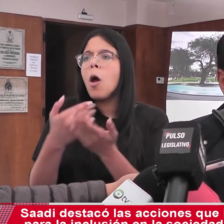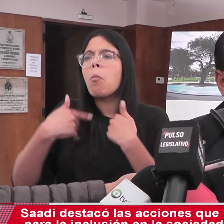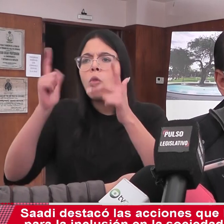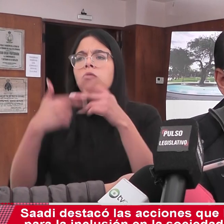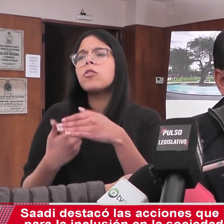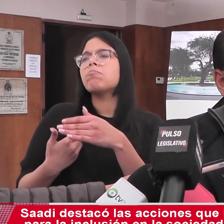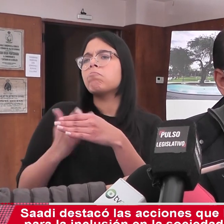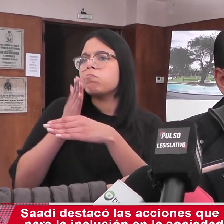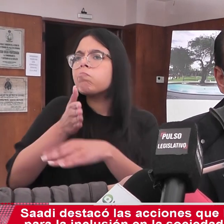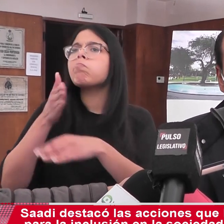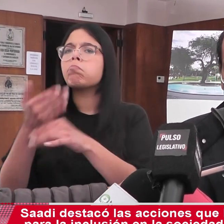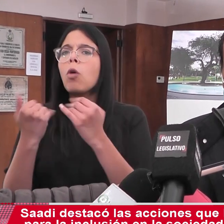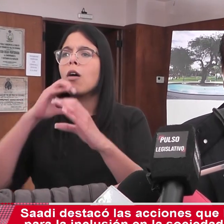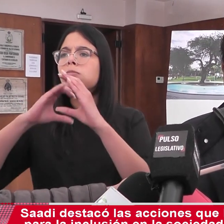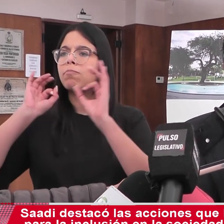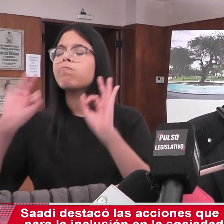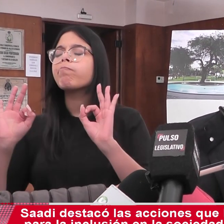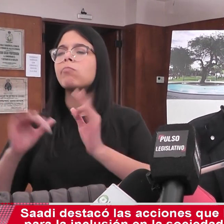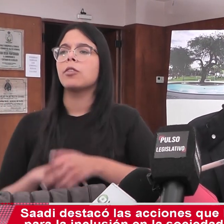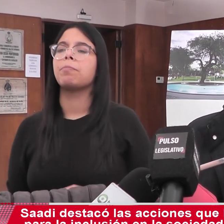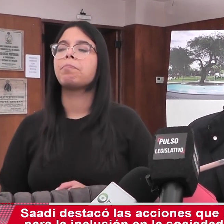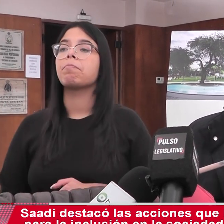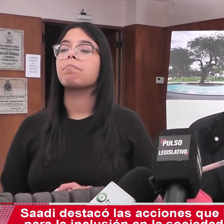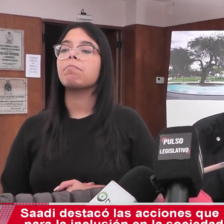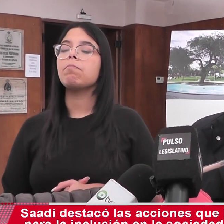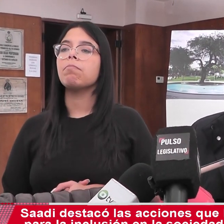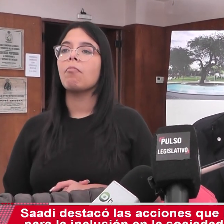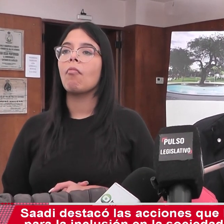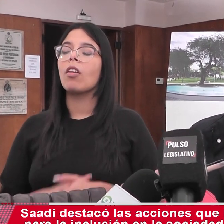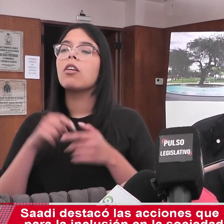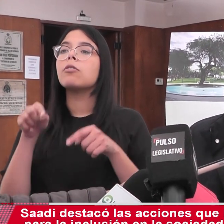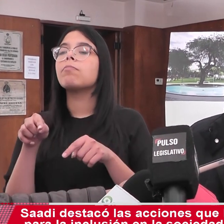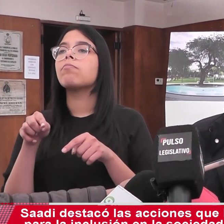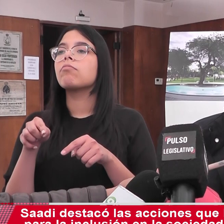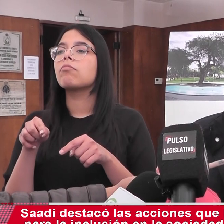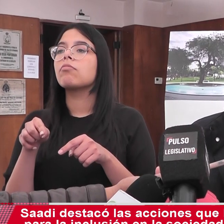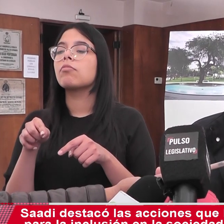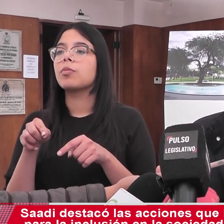disfrutar todos los bienes y servicios que pueda brindar el Estado. Y si tienen